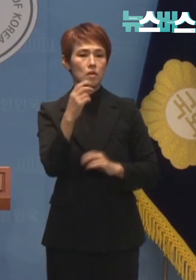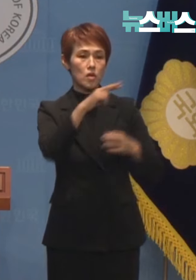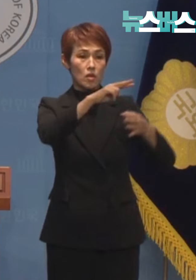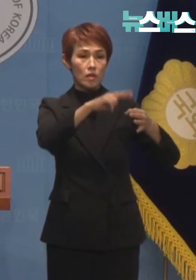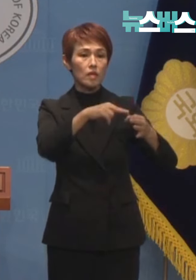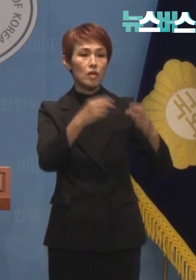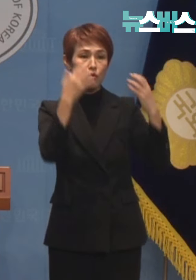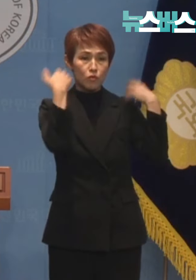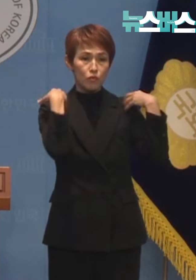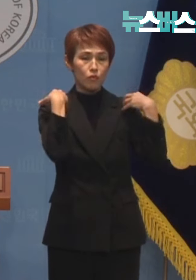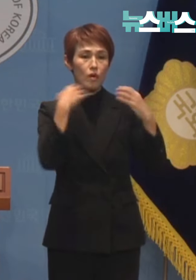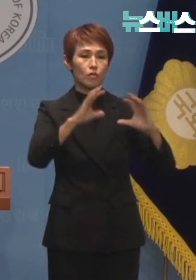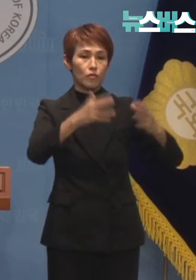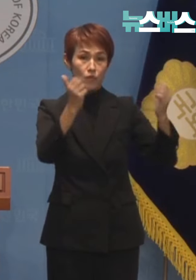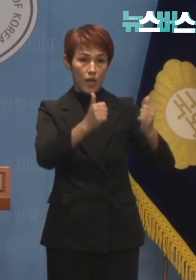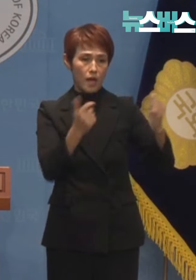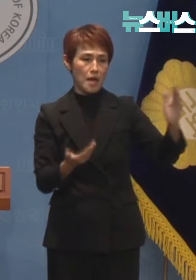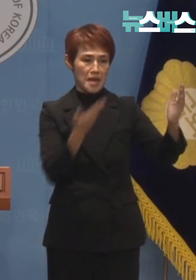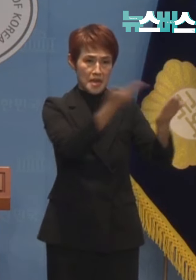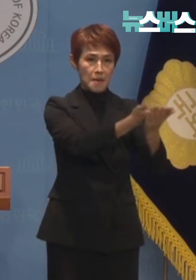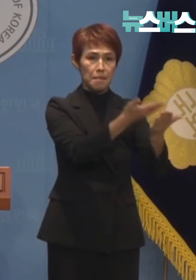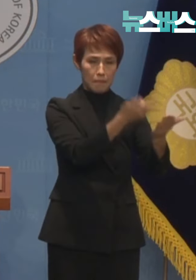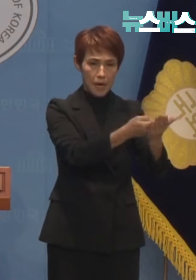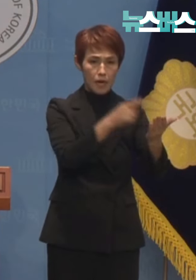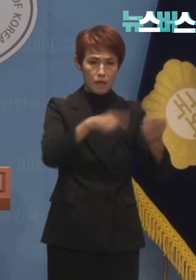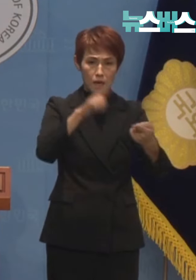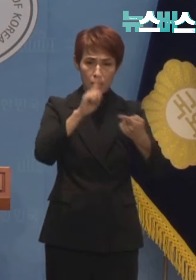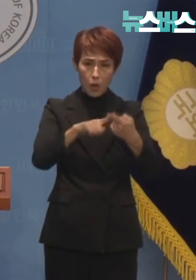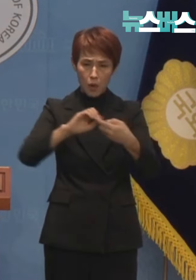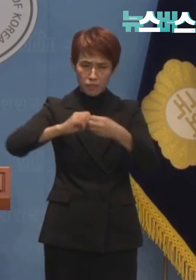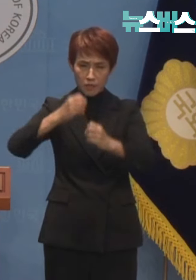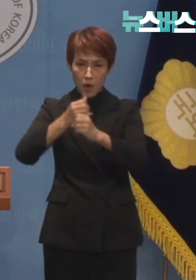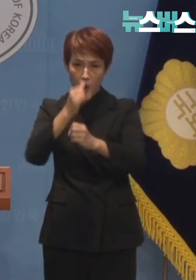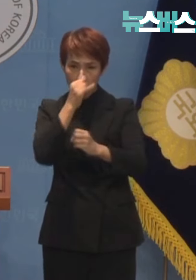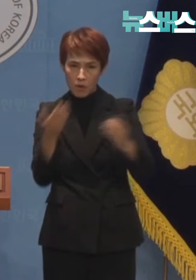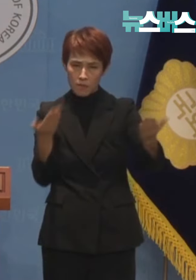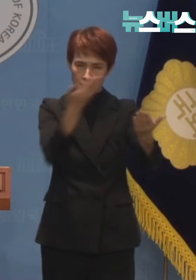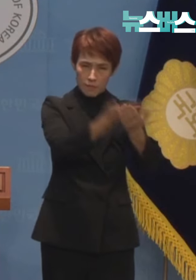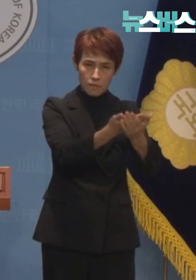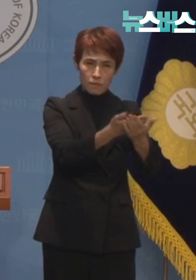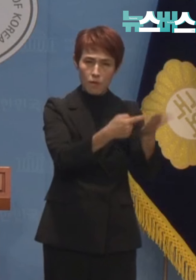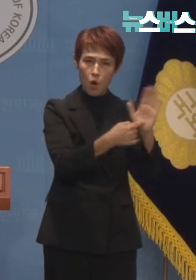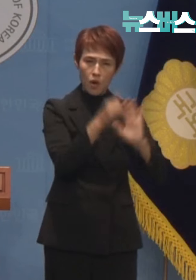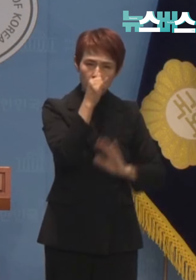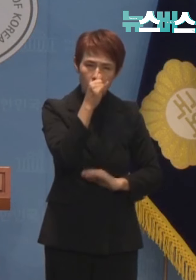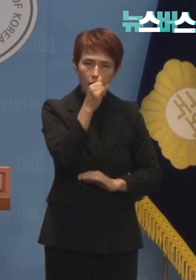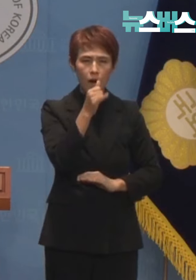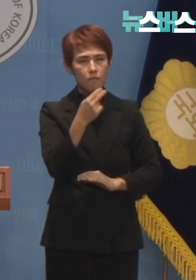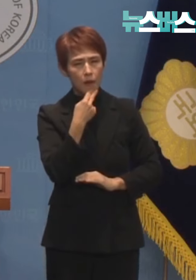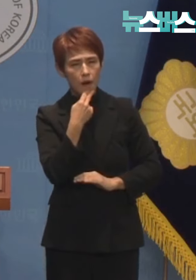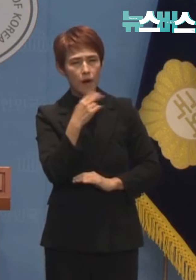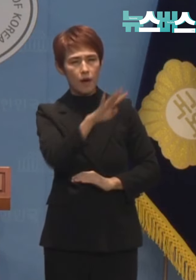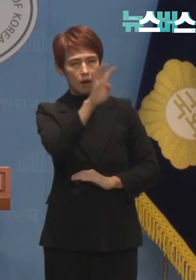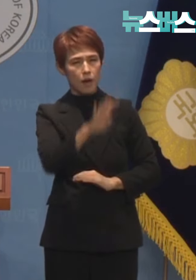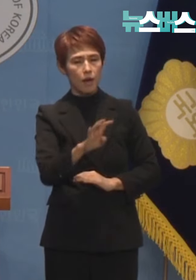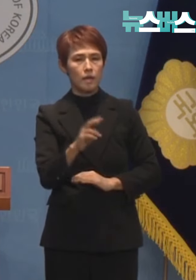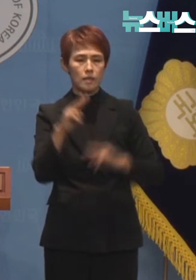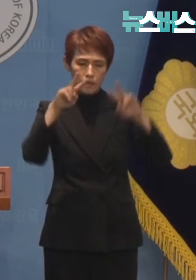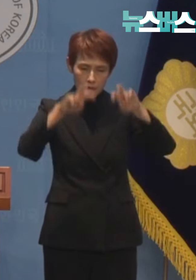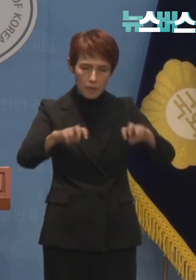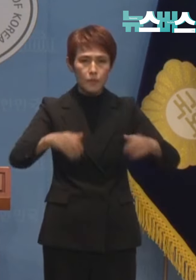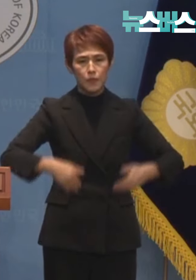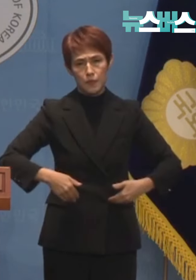국민의힘 대선 경선에 오염된 DB가 그대로 사용된 것은 아닌지 그 핵심 의혹을 규명해야